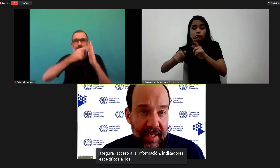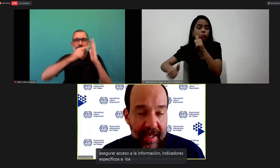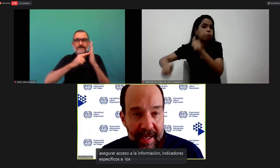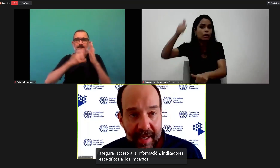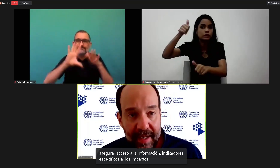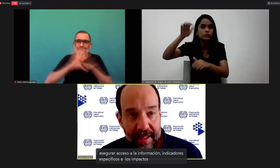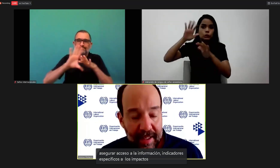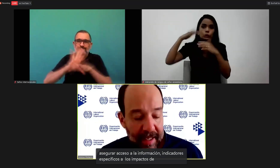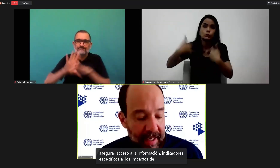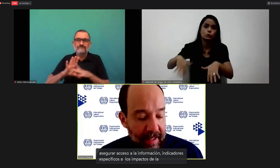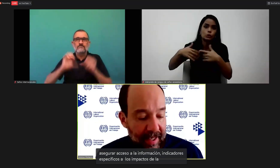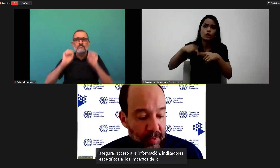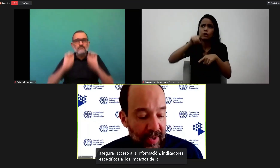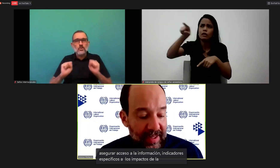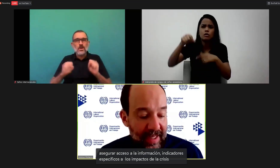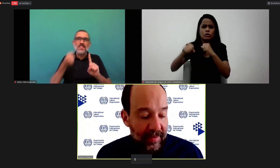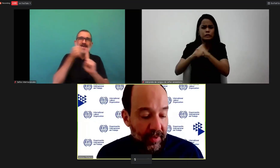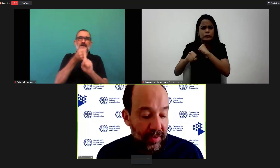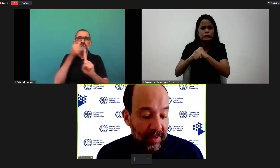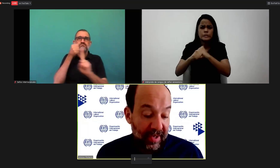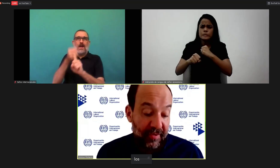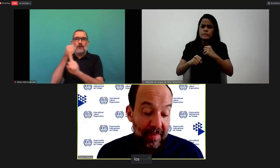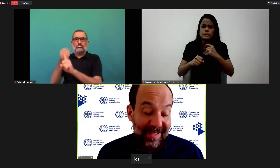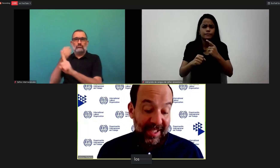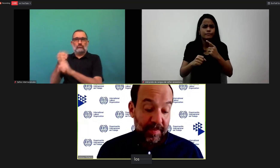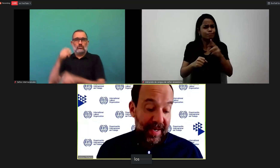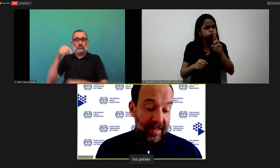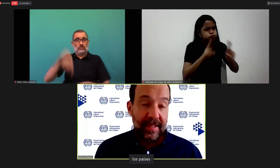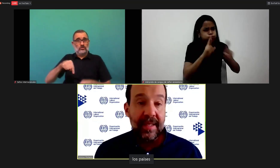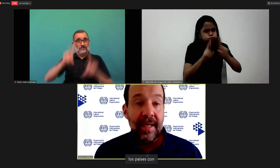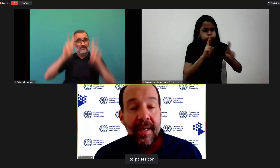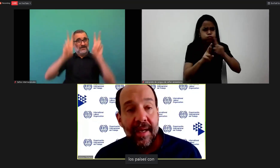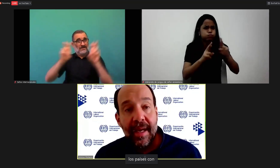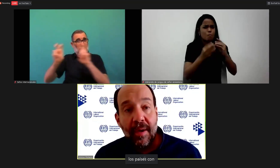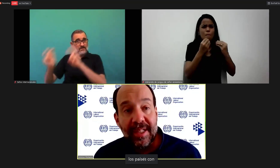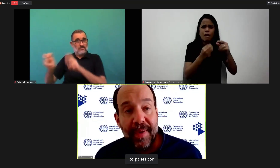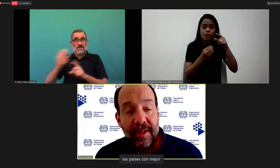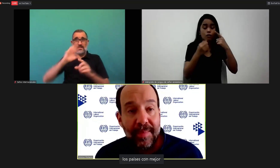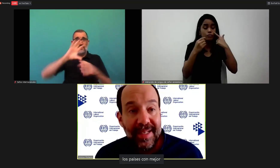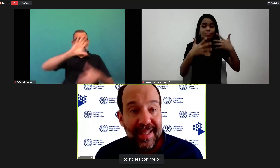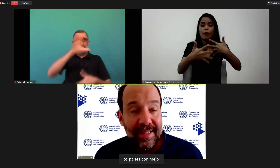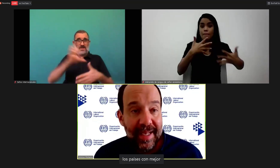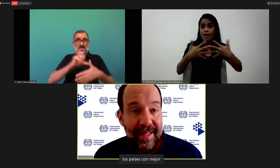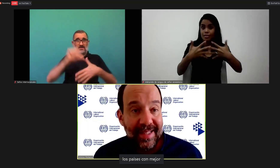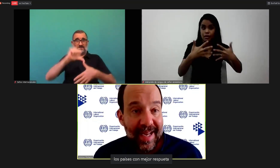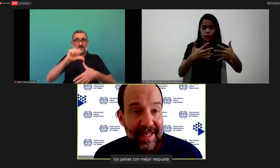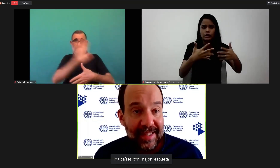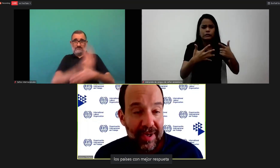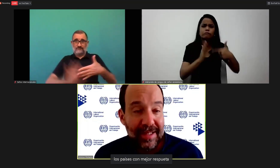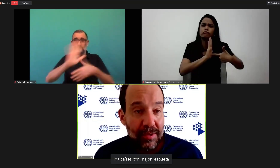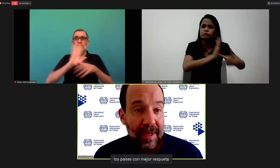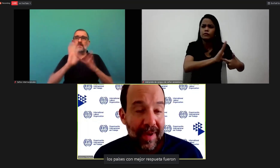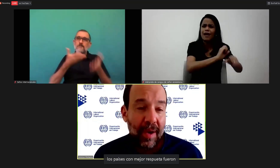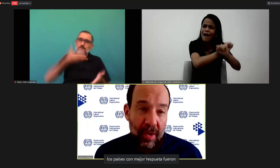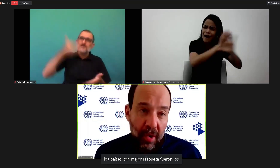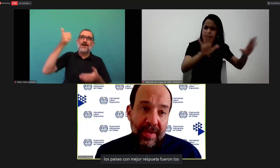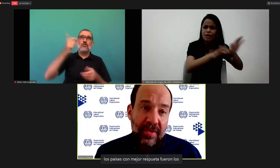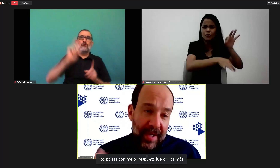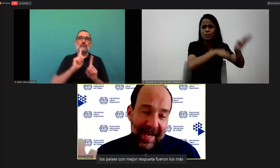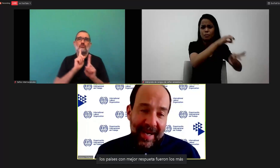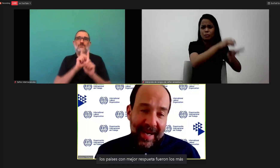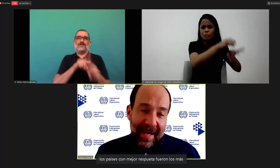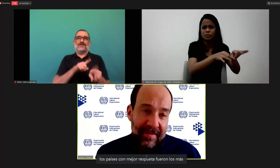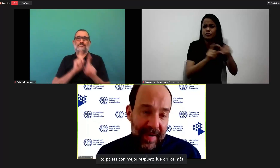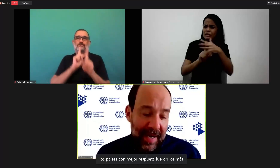en términos de respuesta fueron los que fueron más transparentes. Con respecto a medidas de seguridad y salud del trabajo,